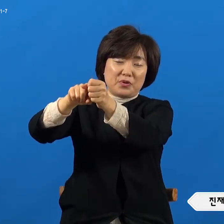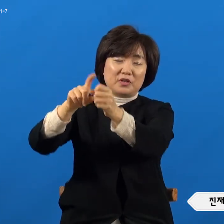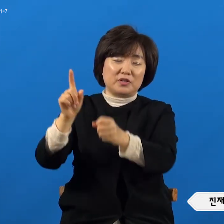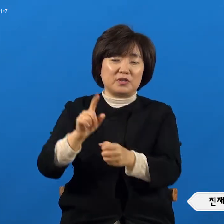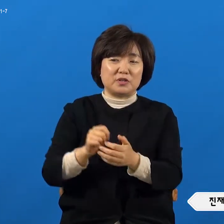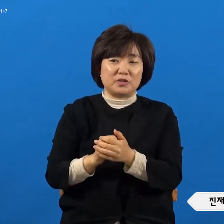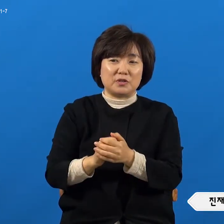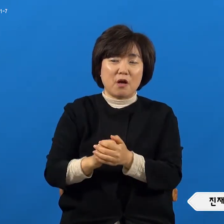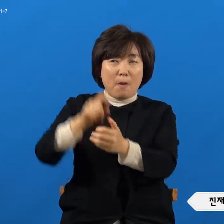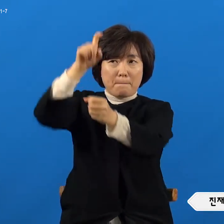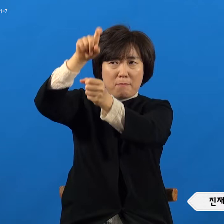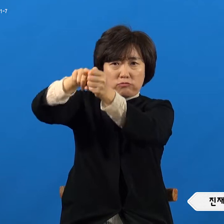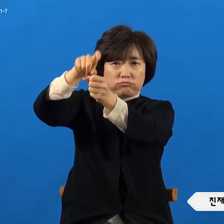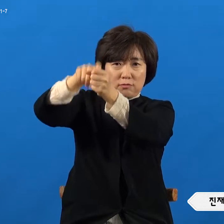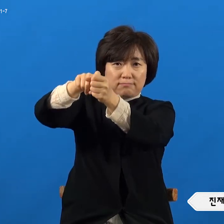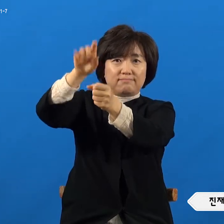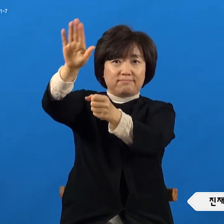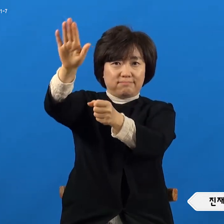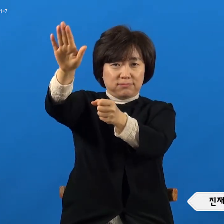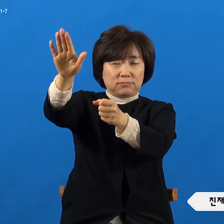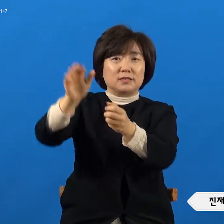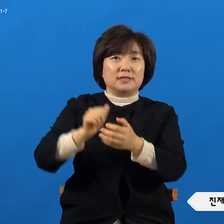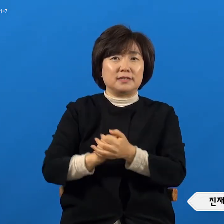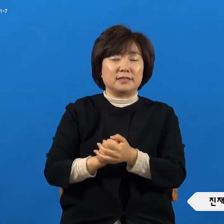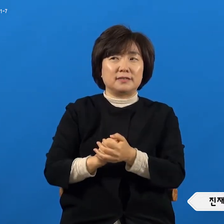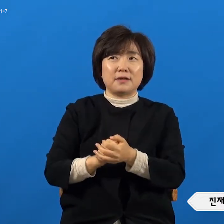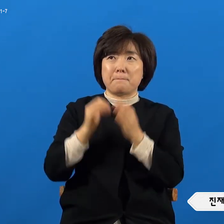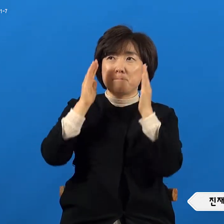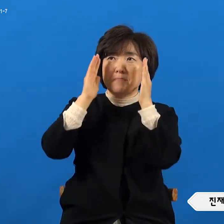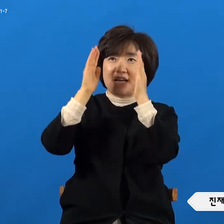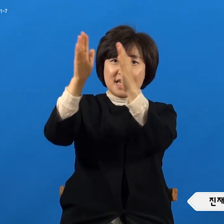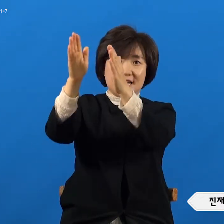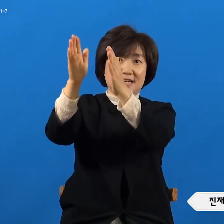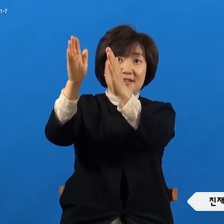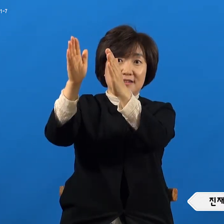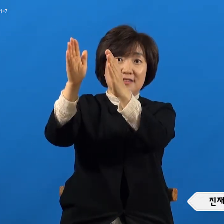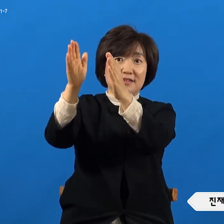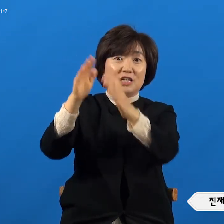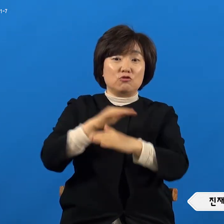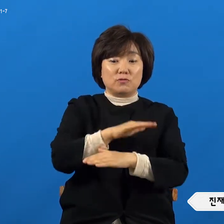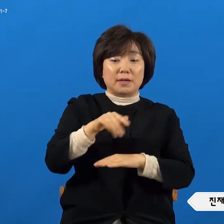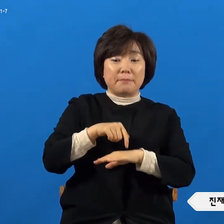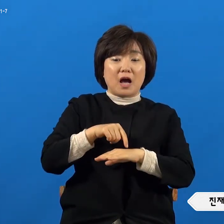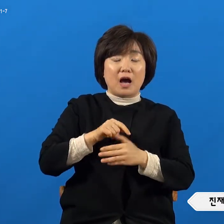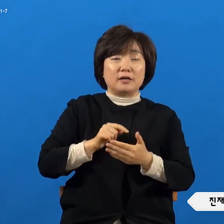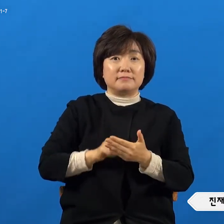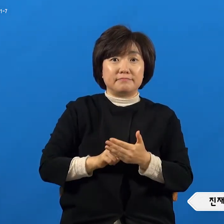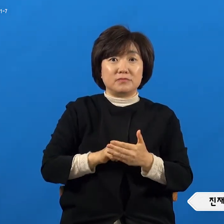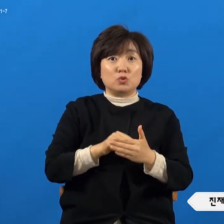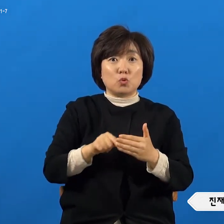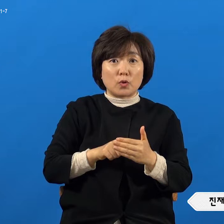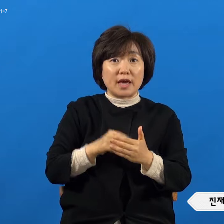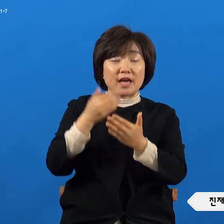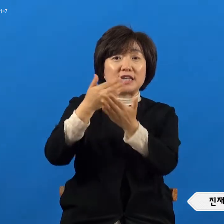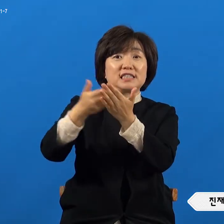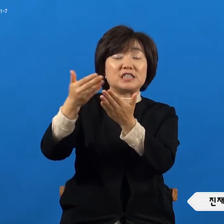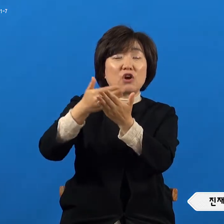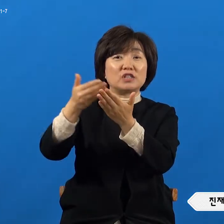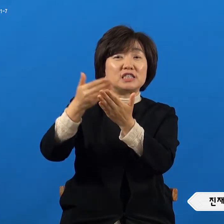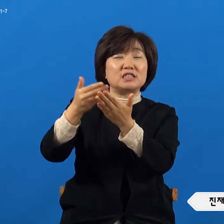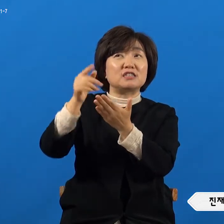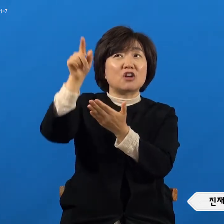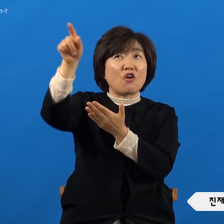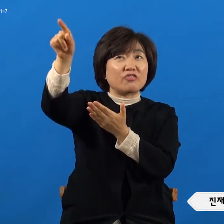비전은 목적입니다. 비전은 방향입니다. 우리 마음 가운데 그려지는